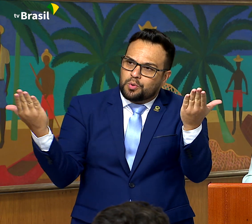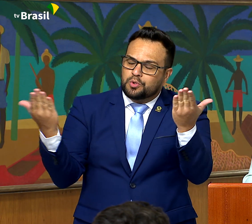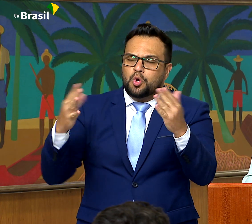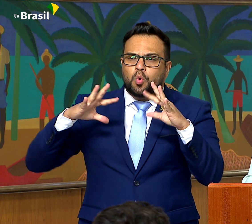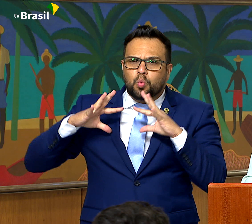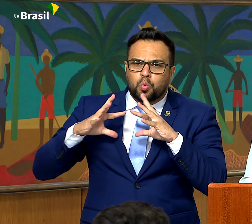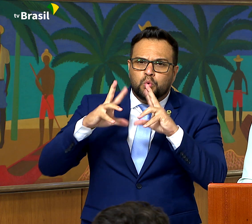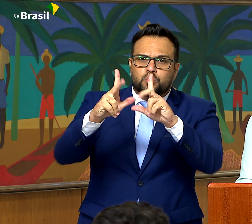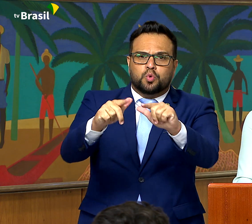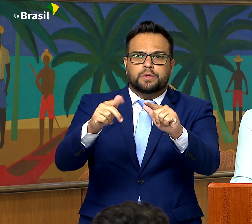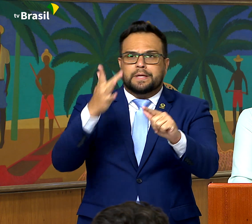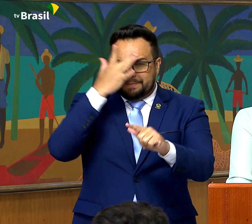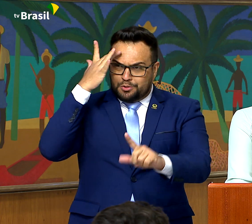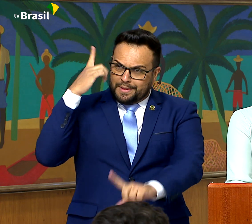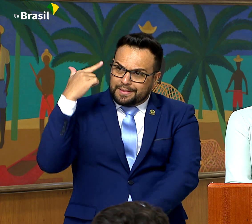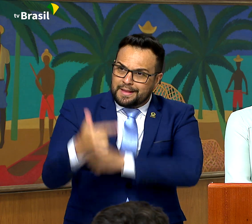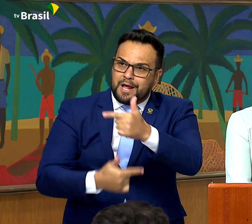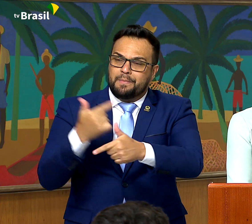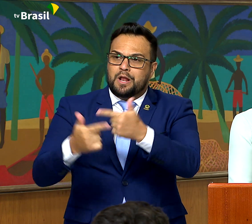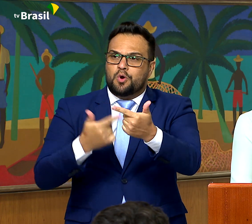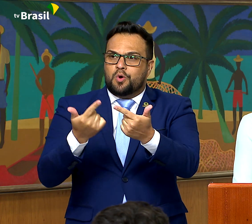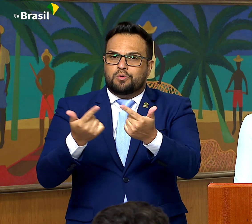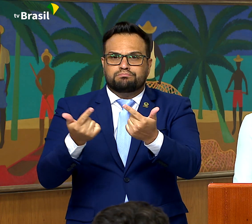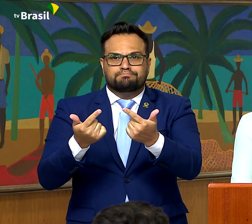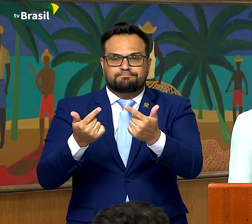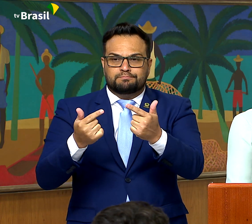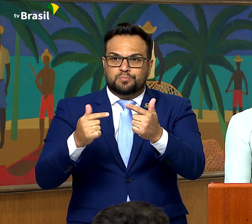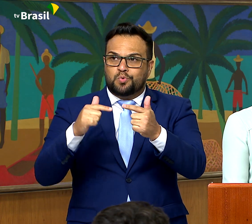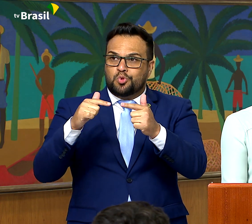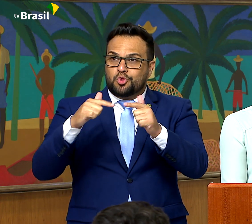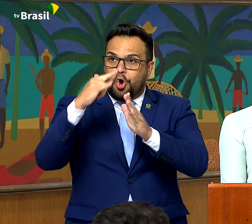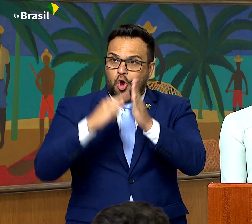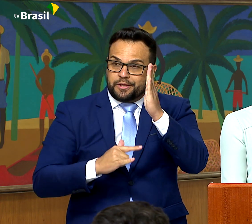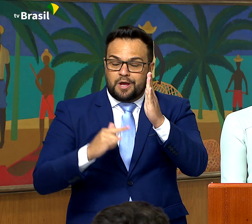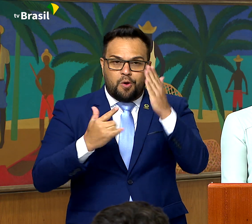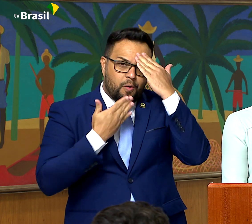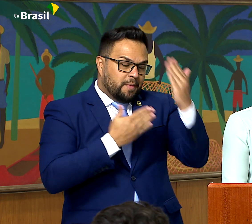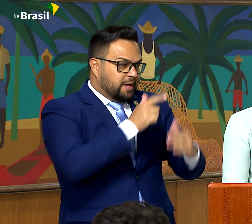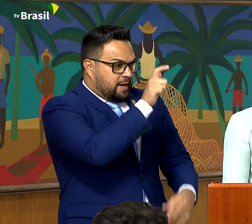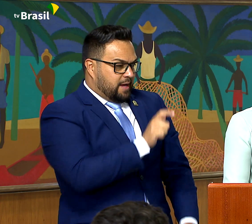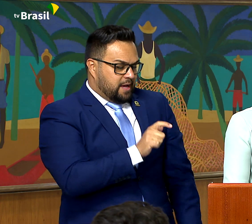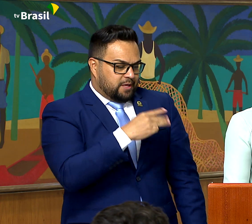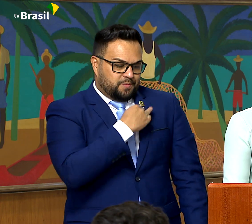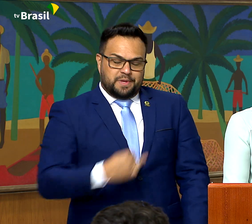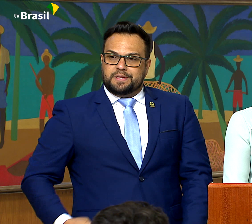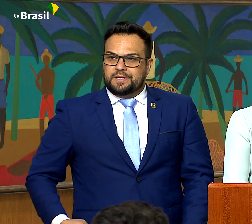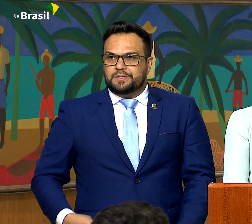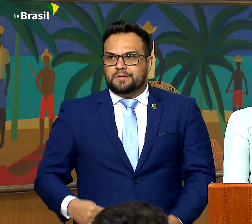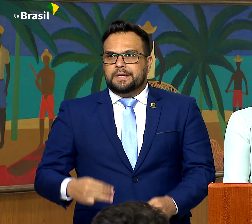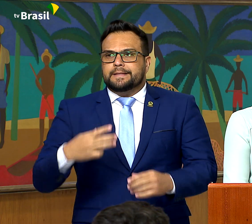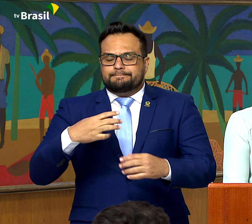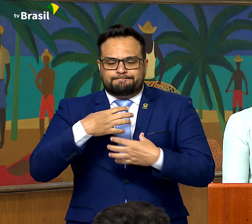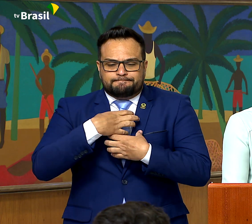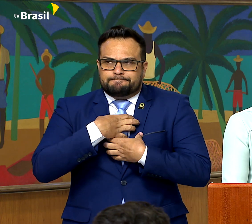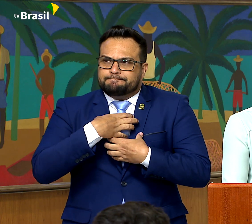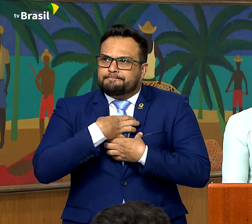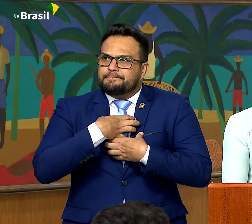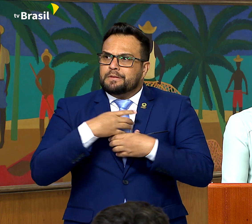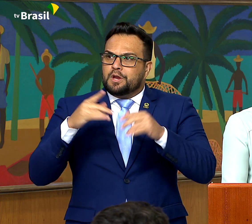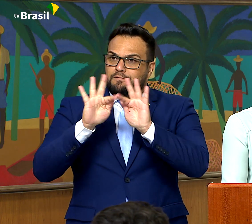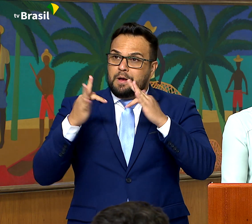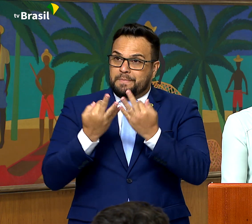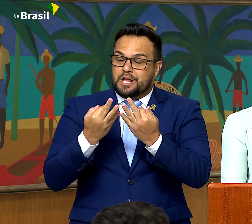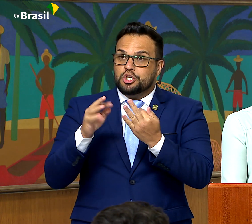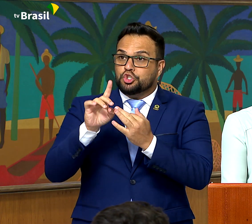todos que estiveram empenhados em entregar essa nota. Muito obrigada, ministro, pelo seu olhar sensível, por ouvir as famílias